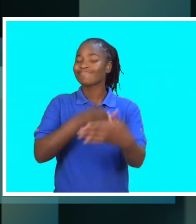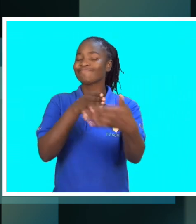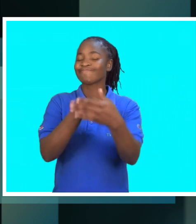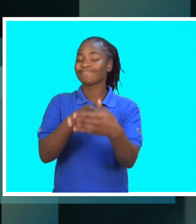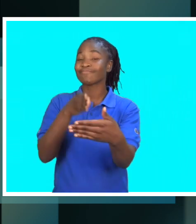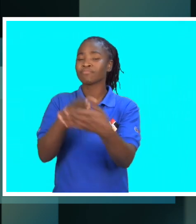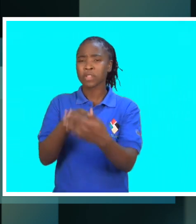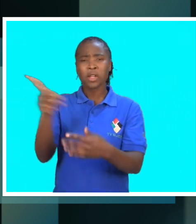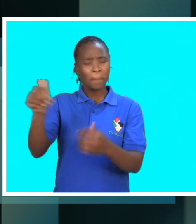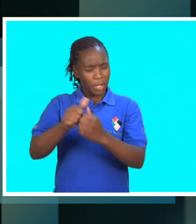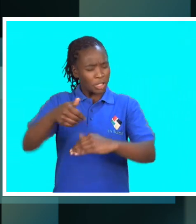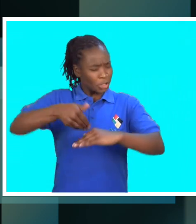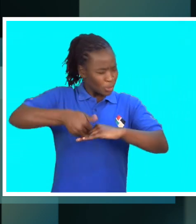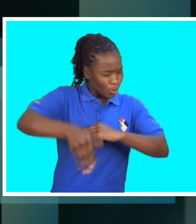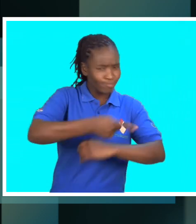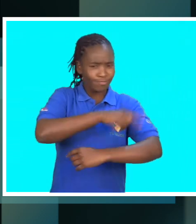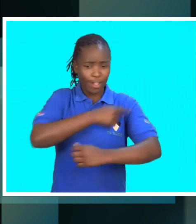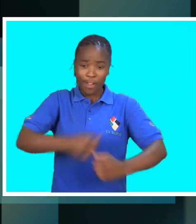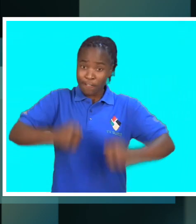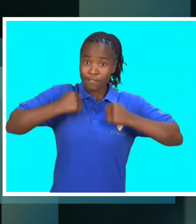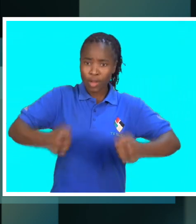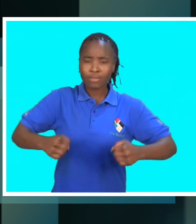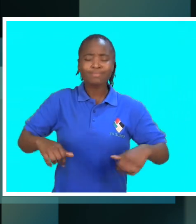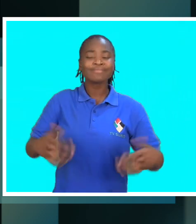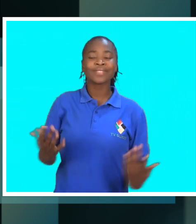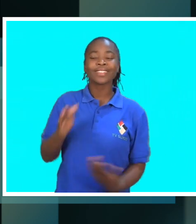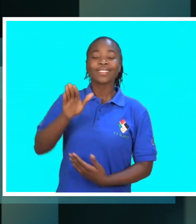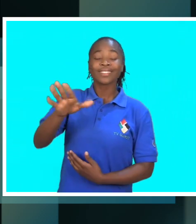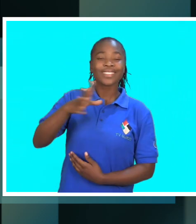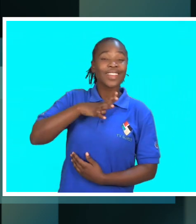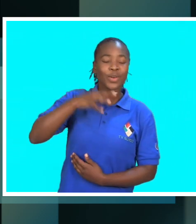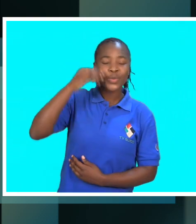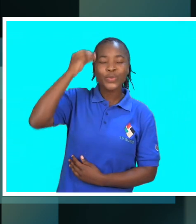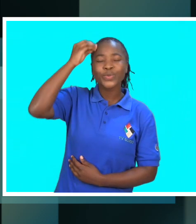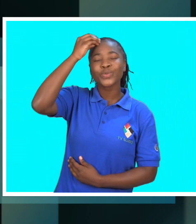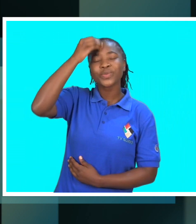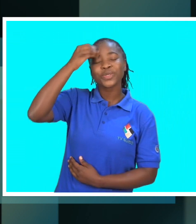Mesmo com estas adversidades, ela é firme no seu sonho.